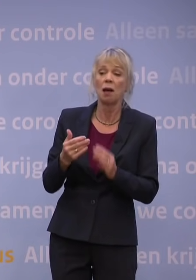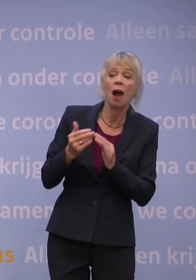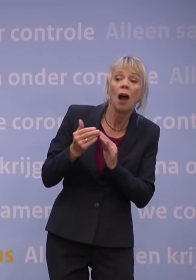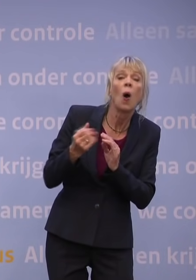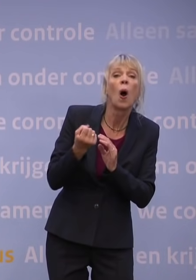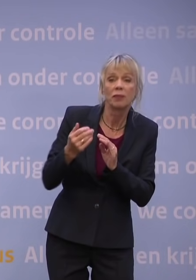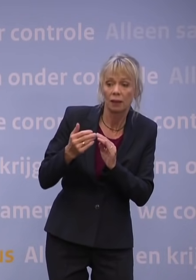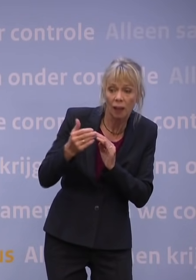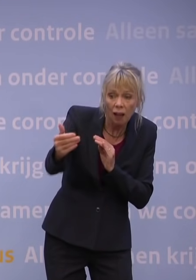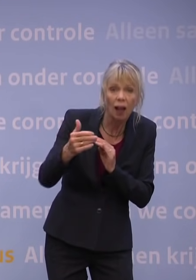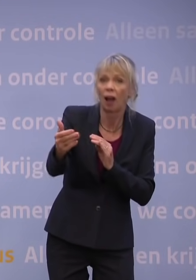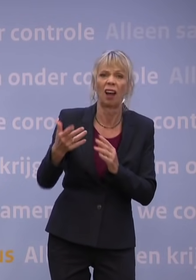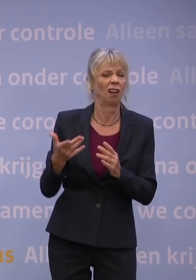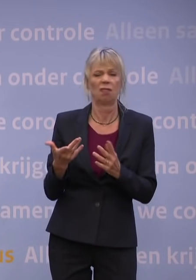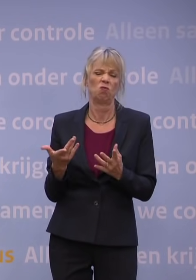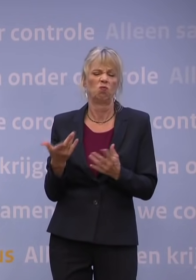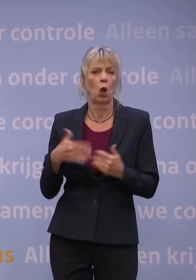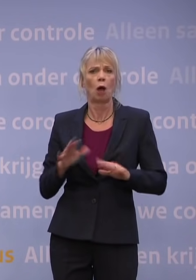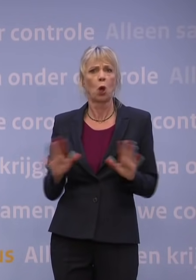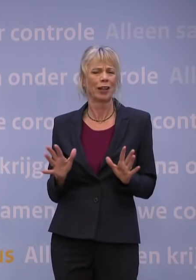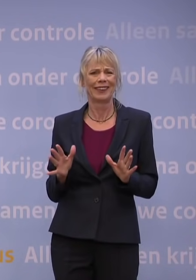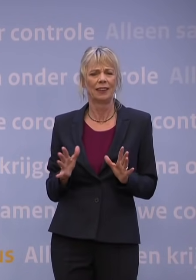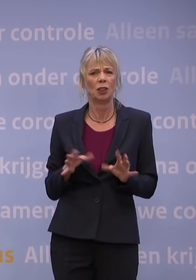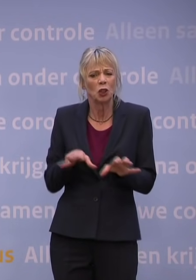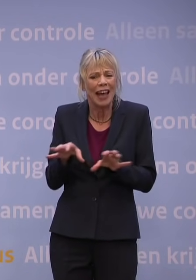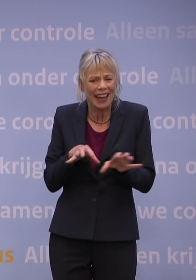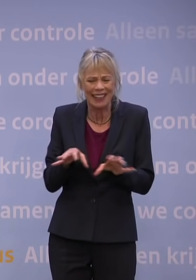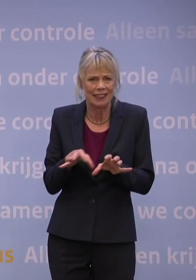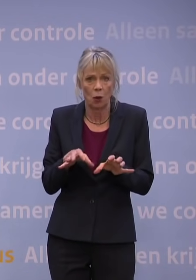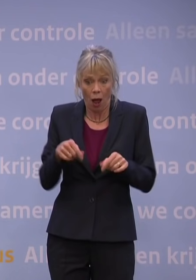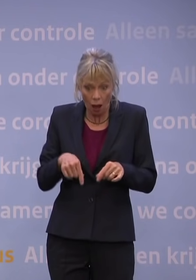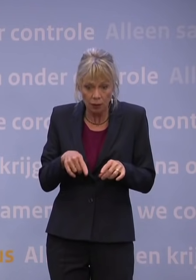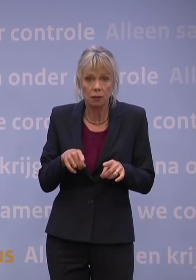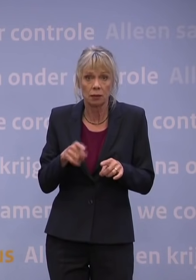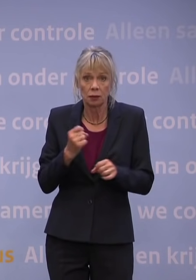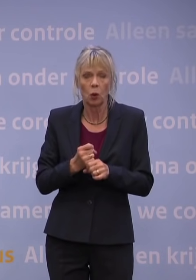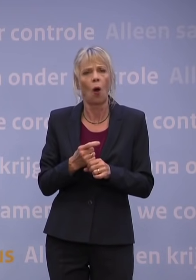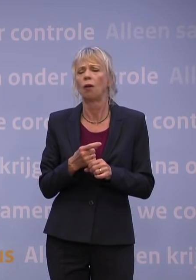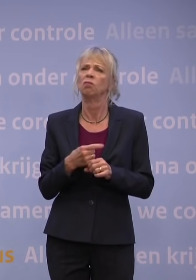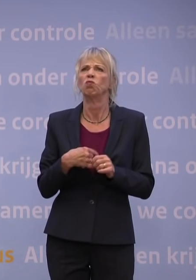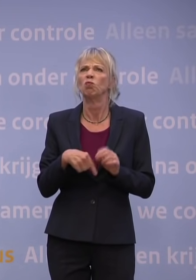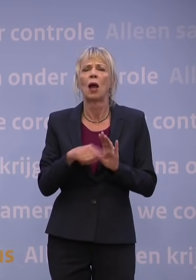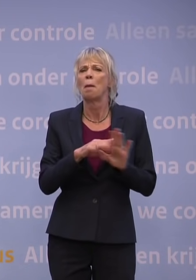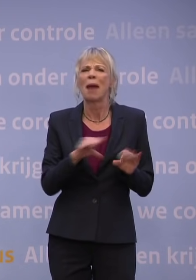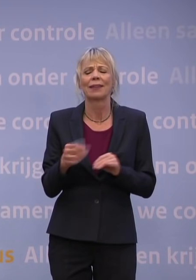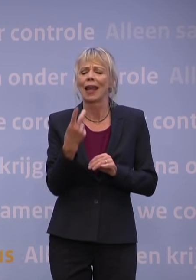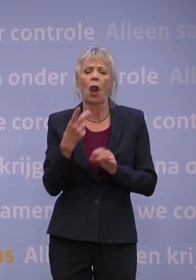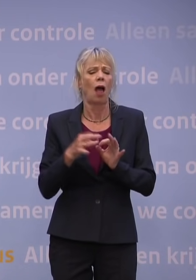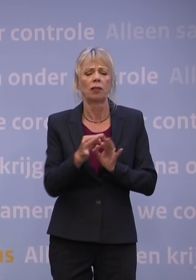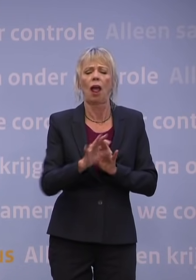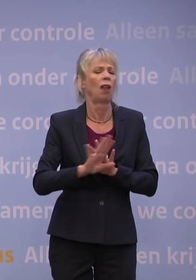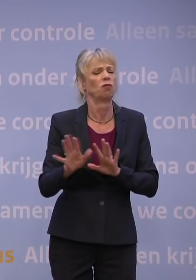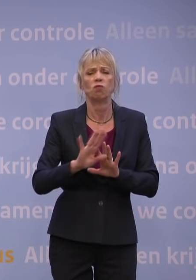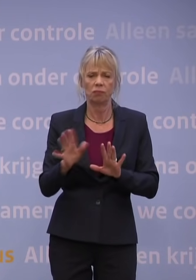die 1,5 meter zo belangrijk. En we hebben nog zoveel mensen niet gevaccineerd. Zijn ze echt een groot risico zoals we dat nu zouden loslaten. Maar hoe ga je daar dan op handhaven? Want je ziet het overal. Je